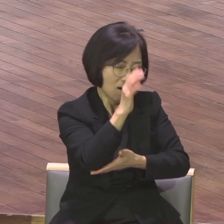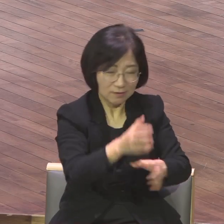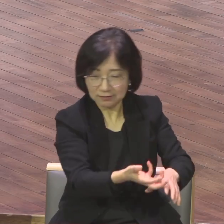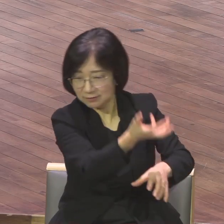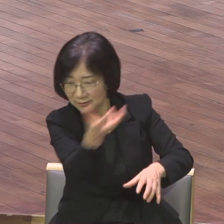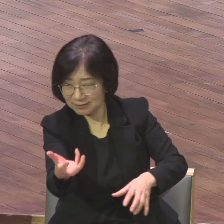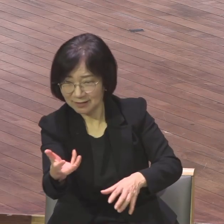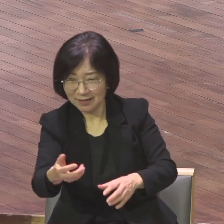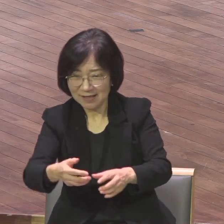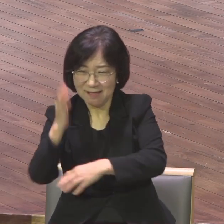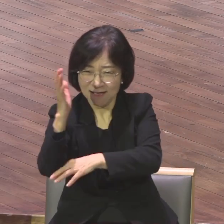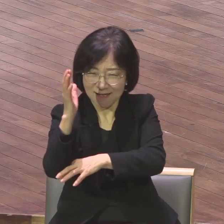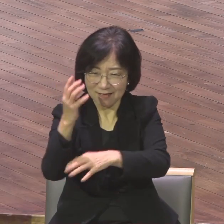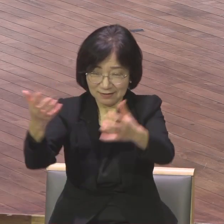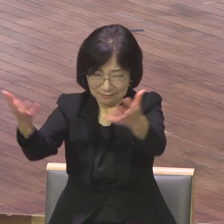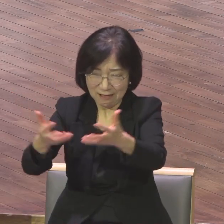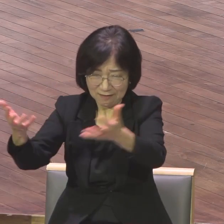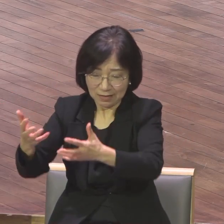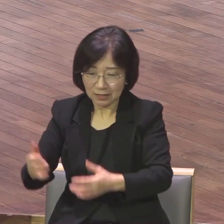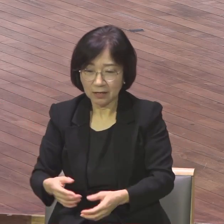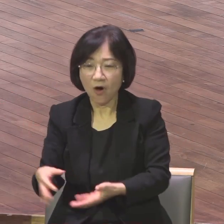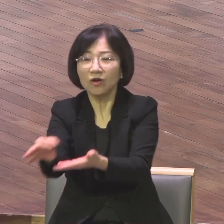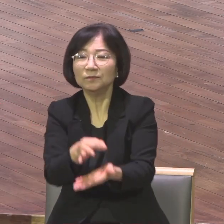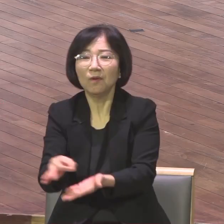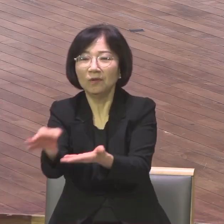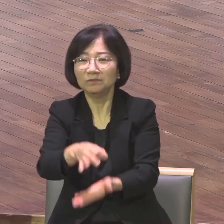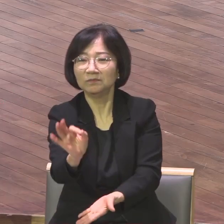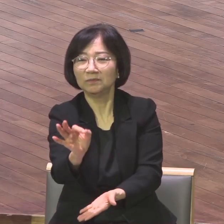이런 거 많이 있어요. 그때도 똑같고 지금도 똑같아요.